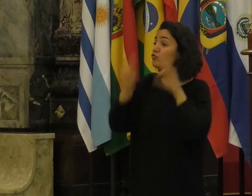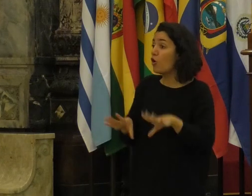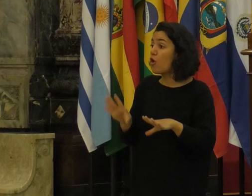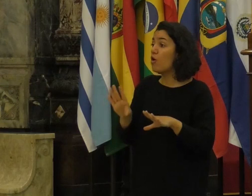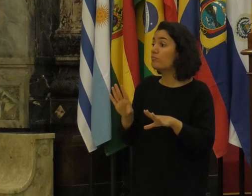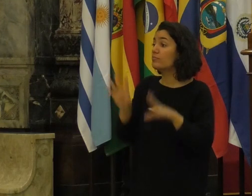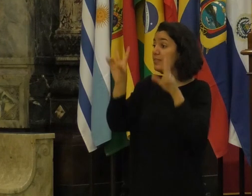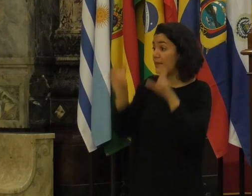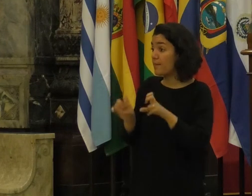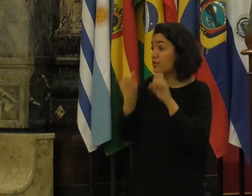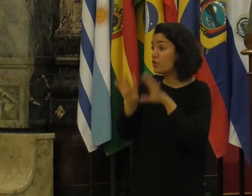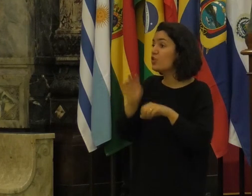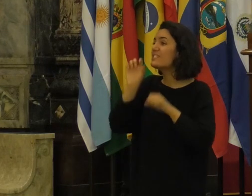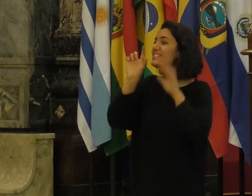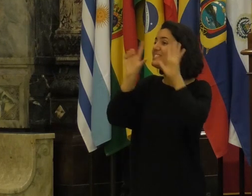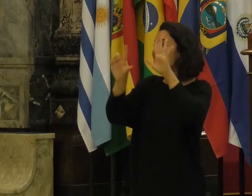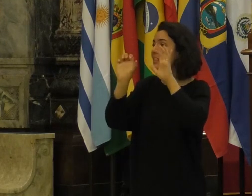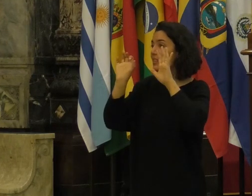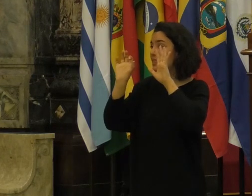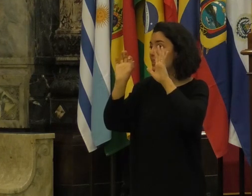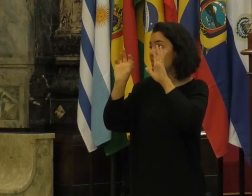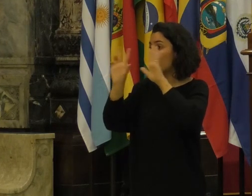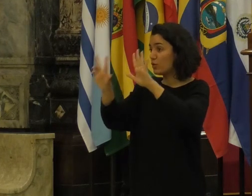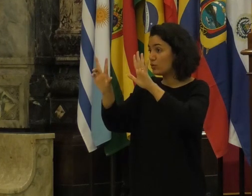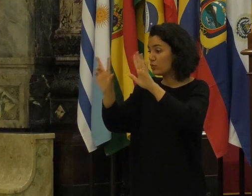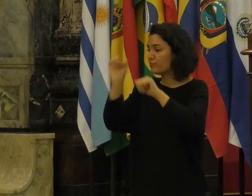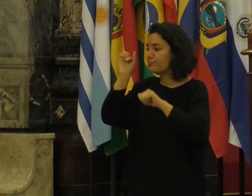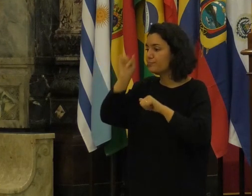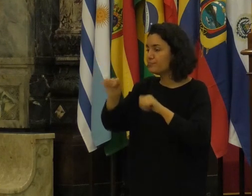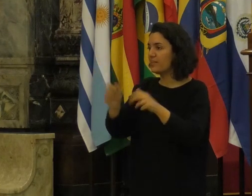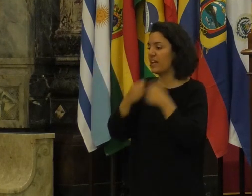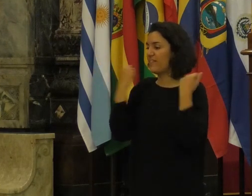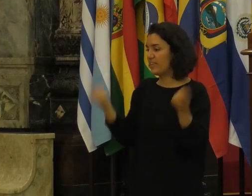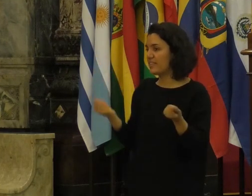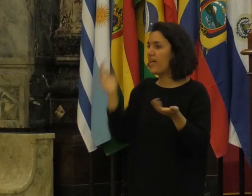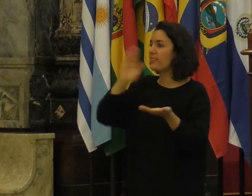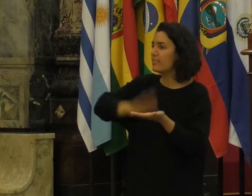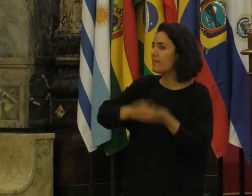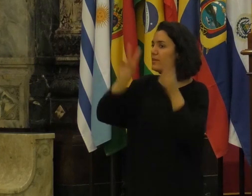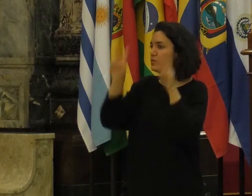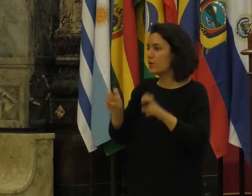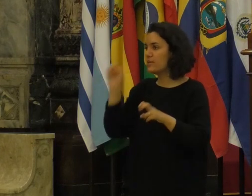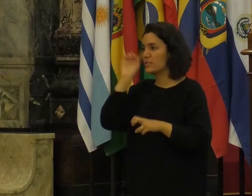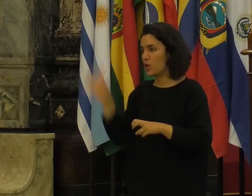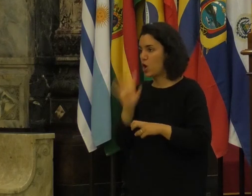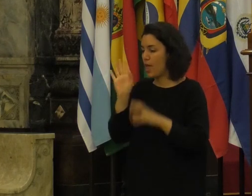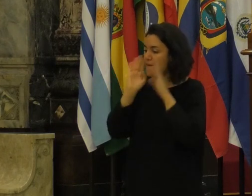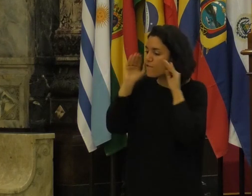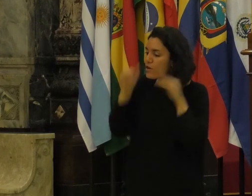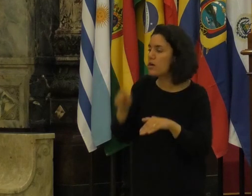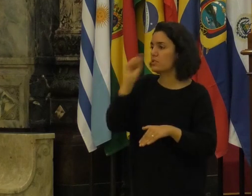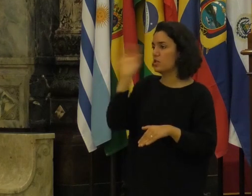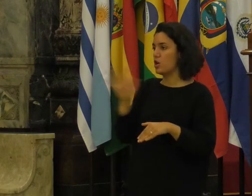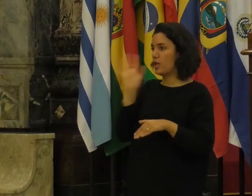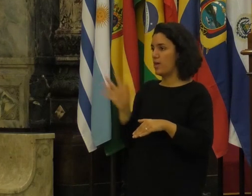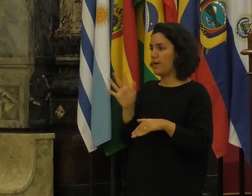psicología. En solo 78 revistas enfocadas en la temática de la psicología han logrado entrar